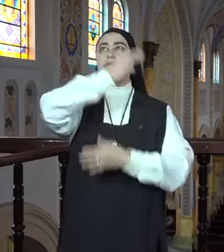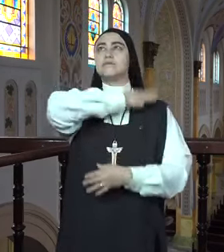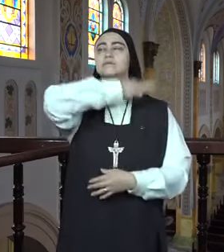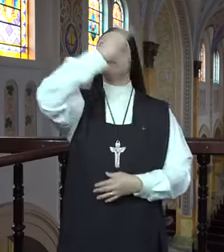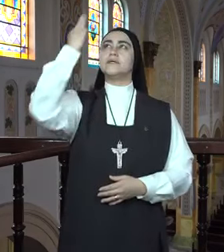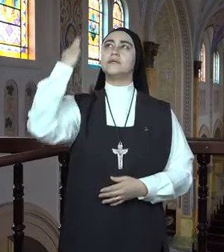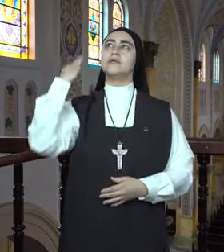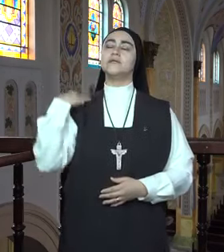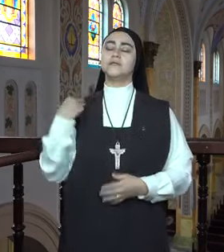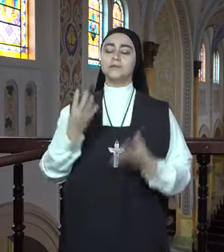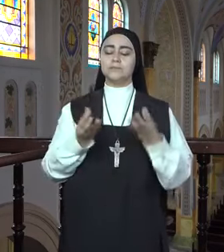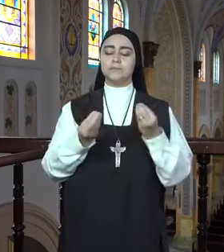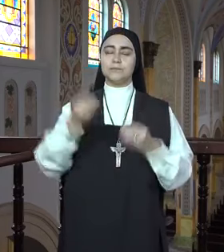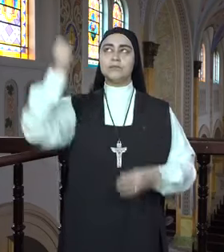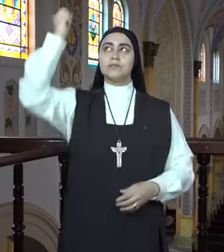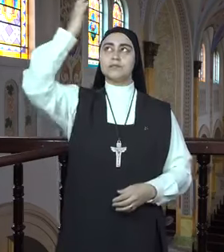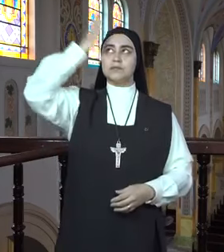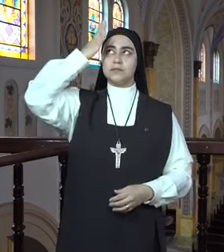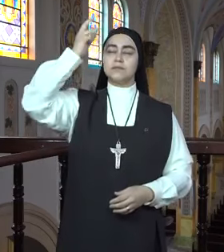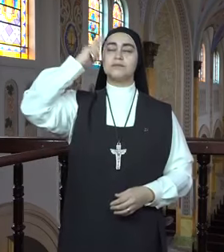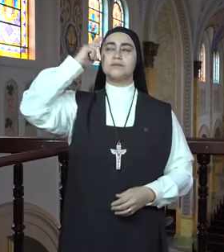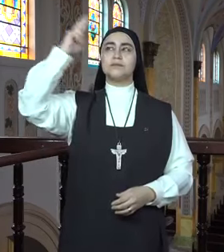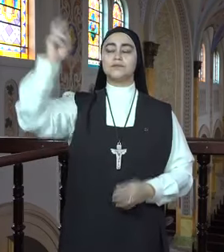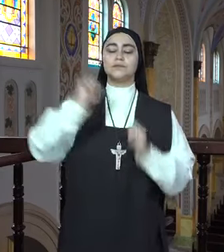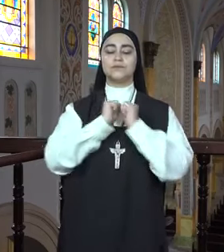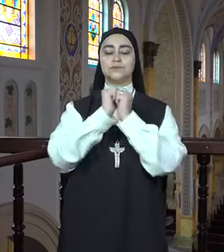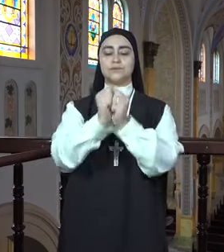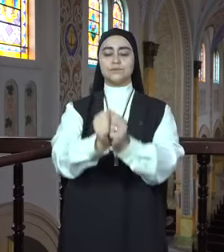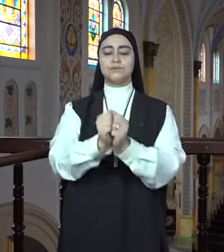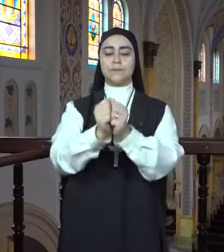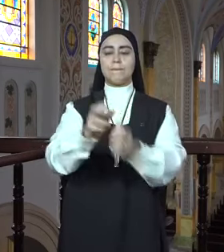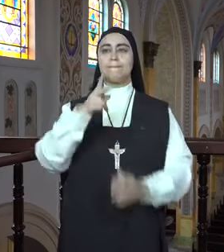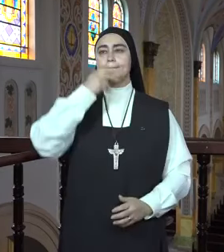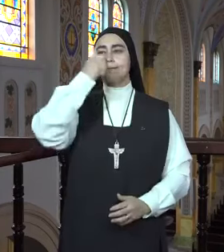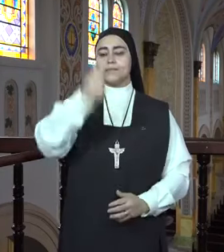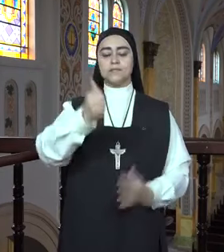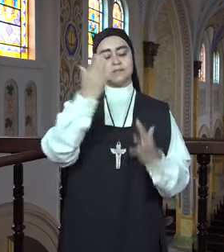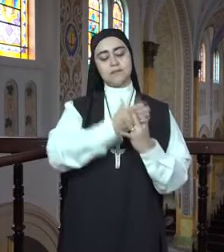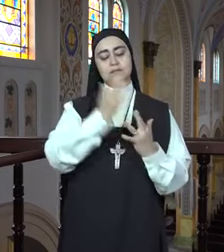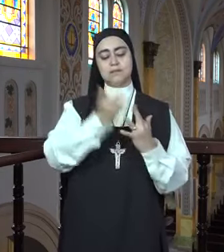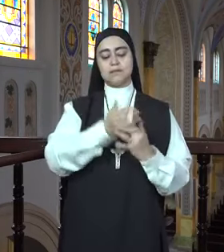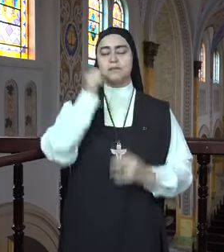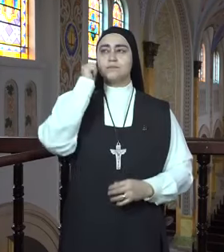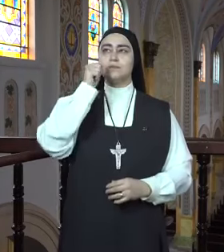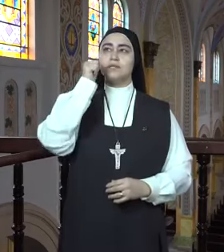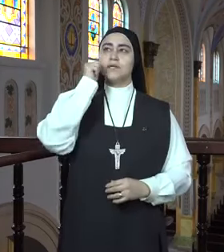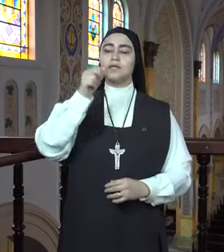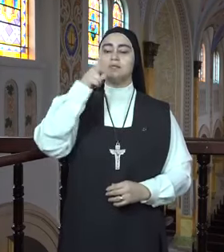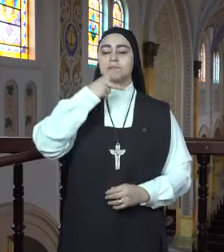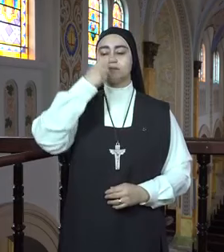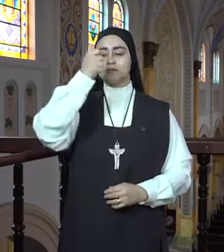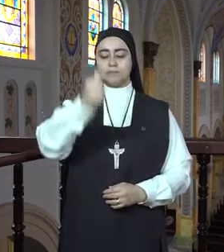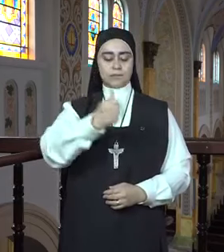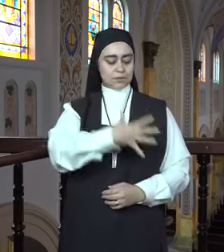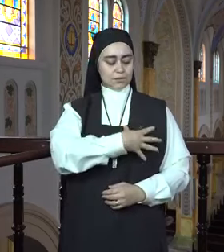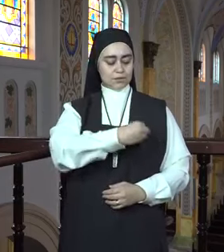Ave Maria, cheia de graça, o Senhor é convosco. Bendita sois vós entre as mulheres, e bendito